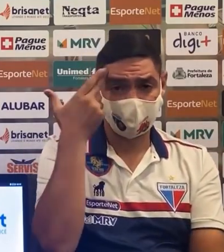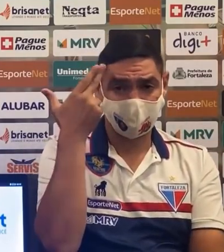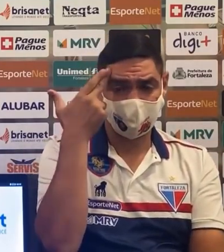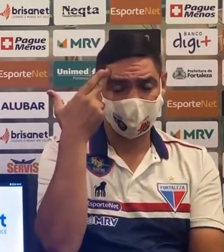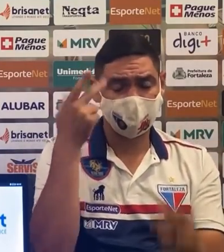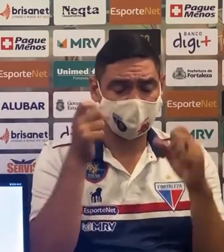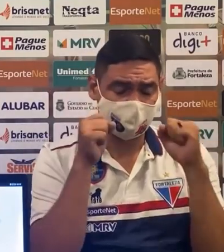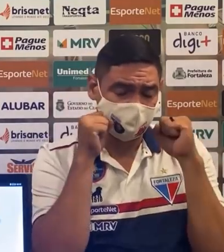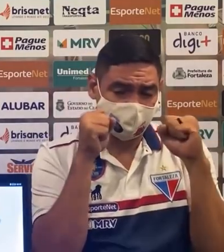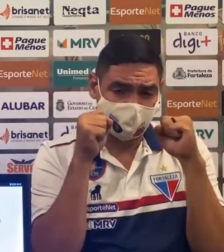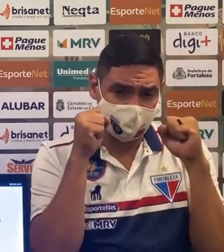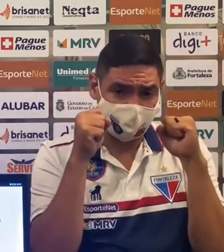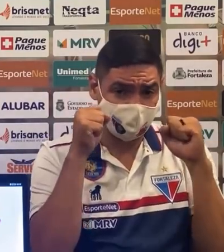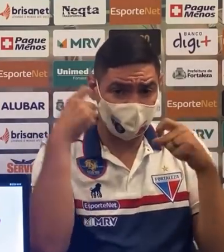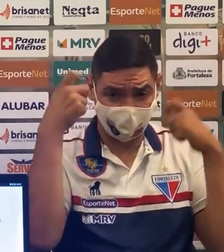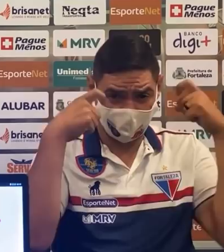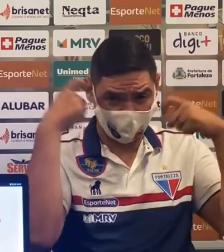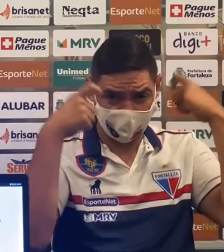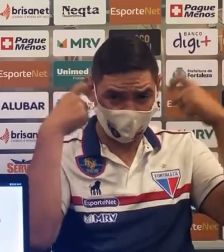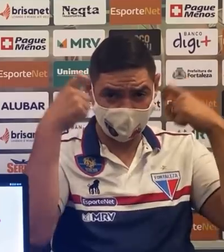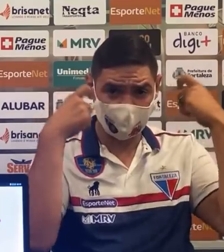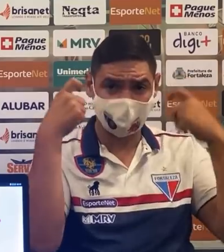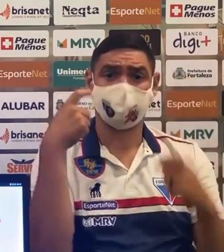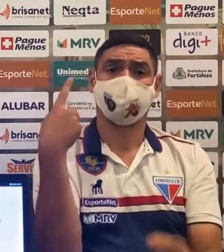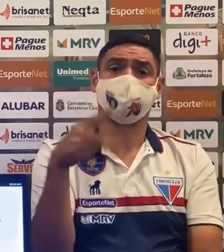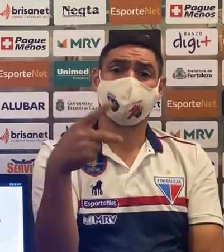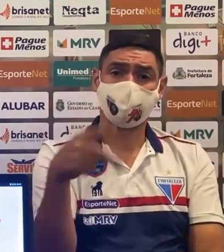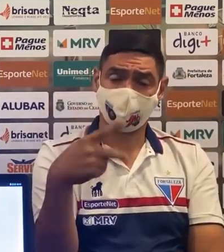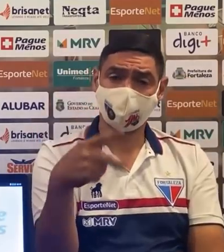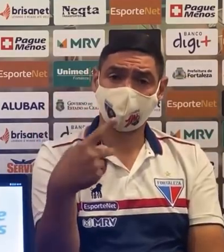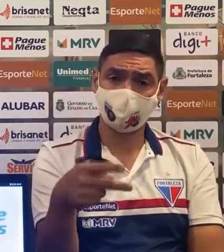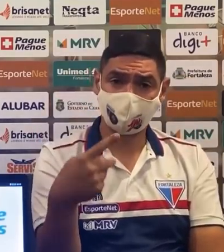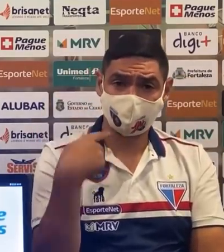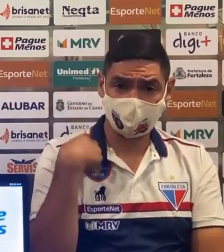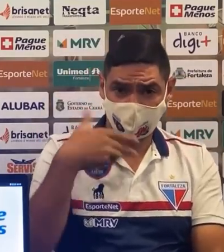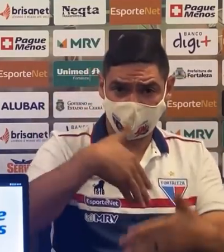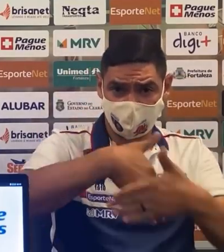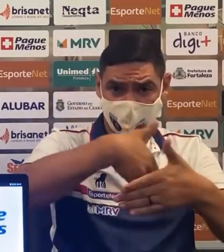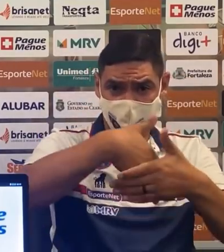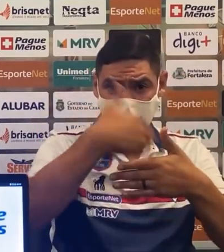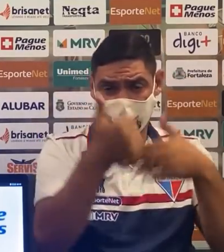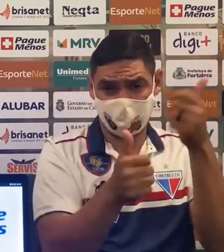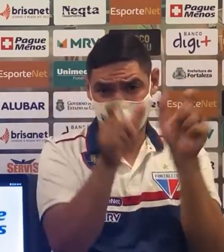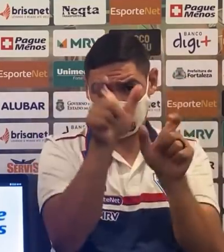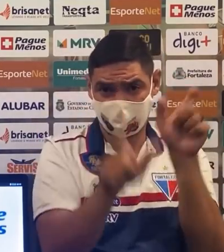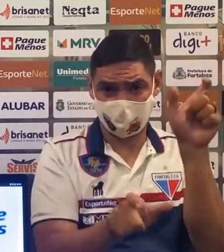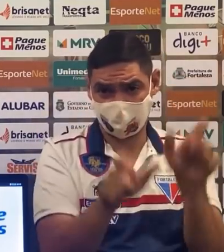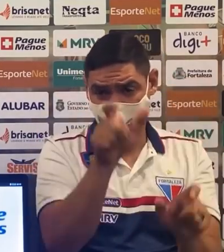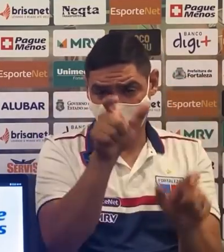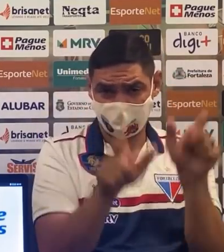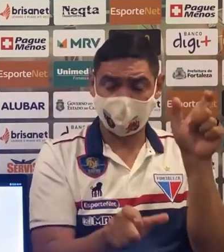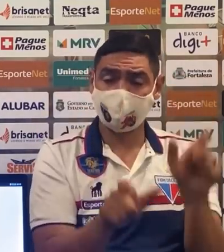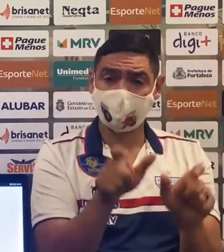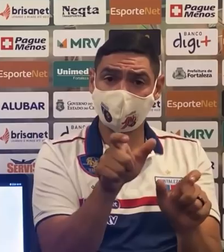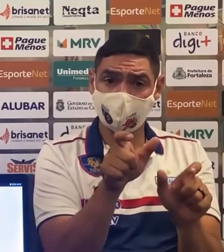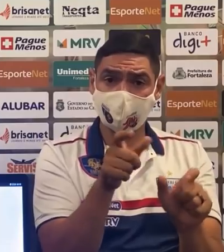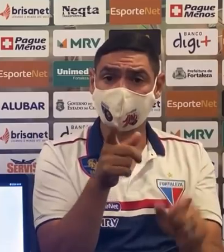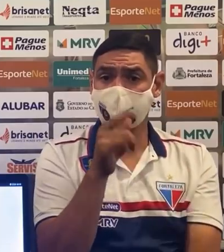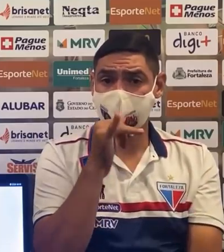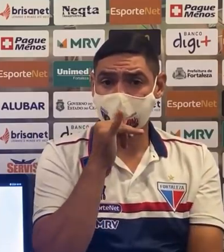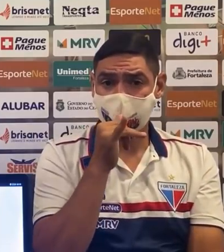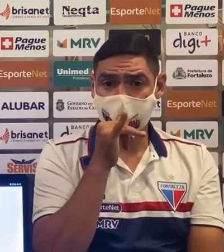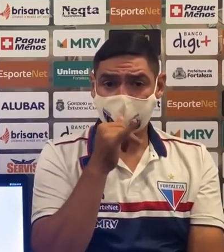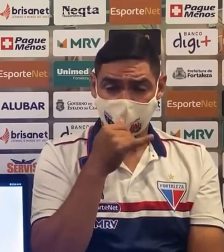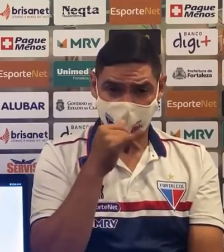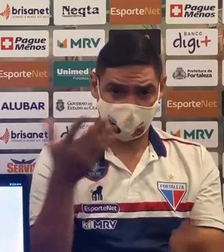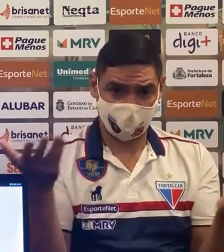esteja preocupado. Esses mesmos jogadores que hoje